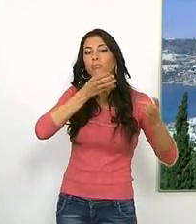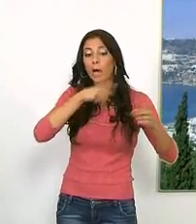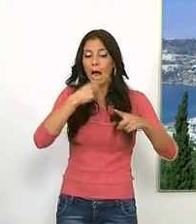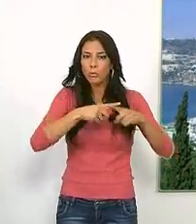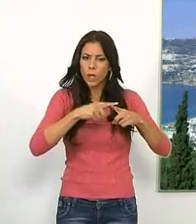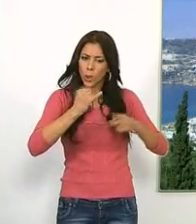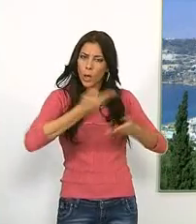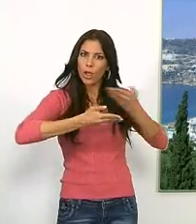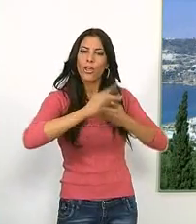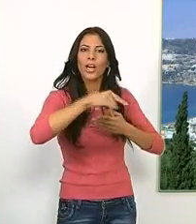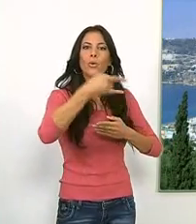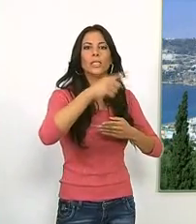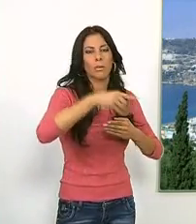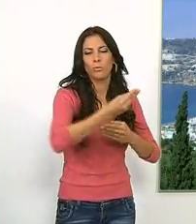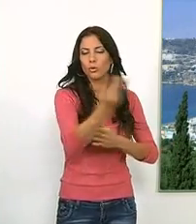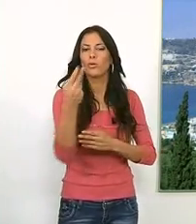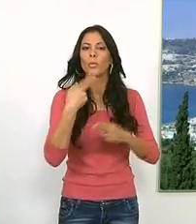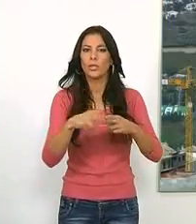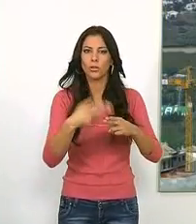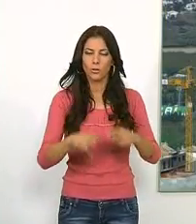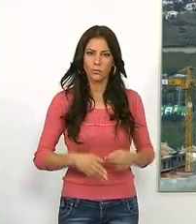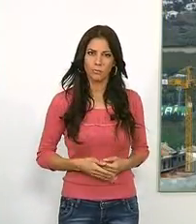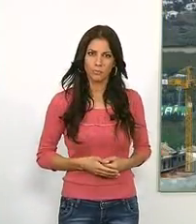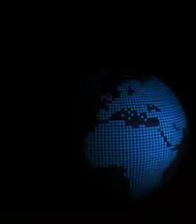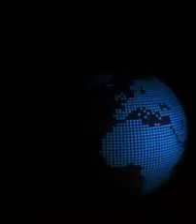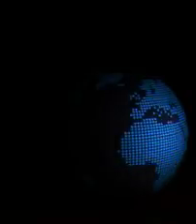Herradura con la colaboración de varios colectivos